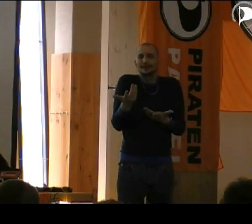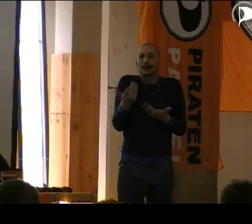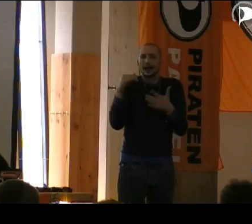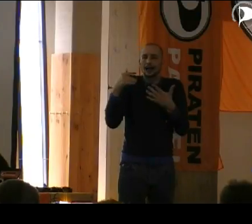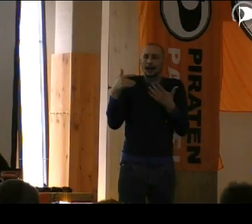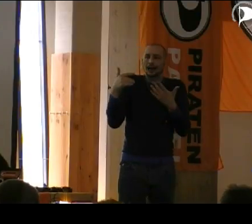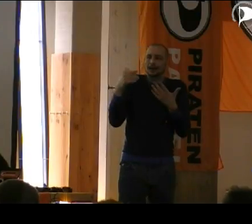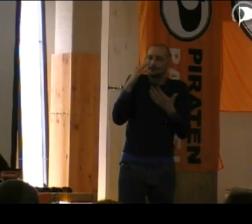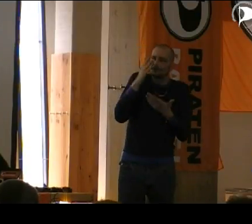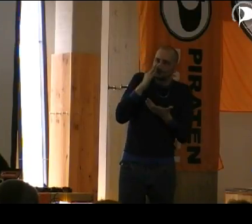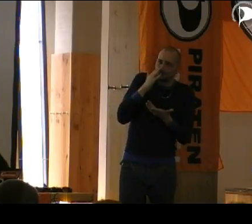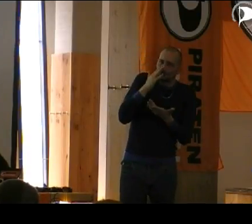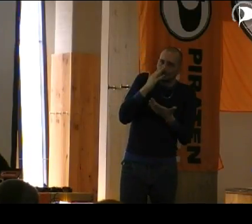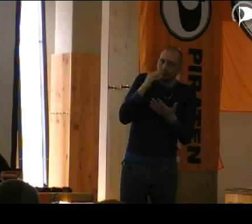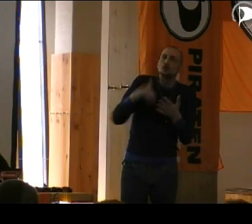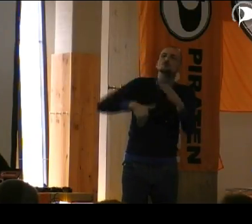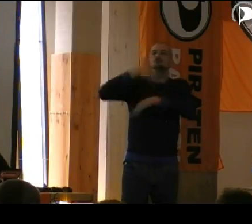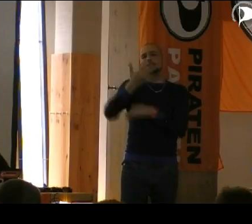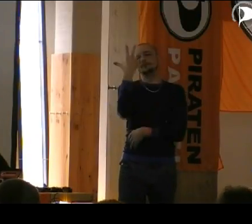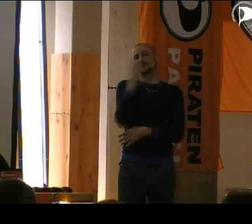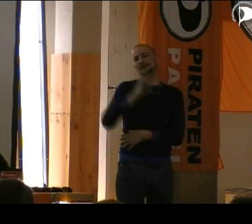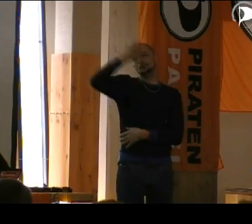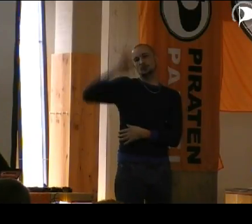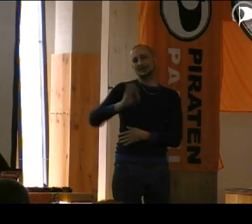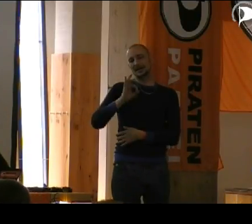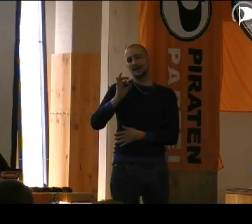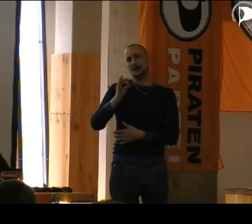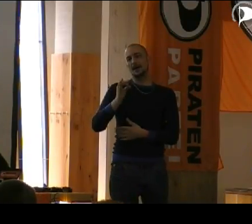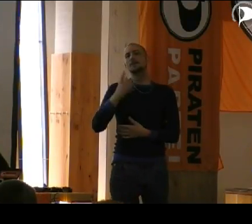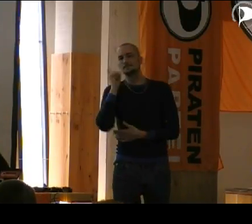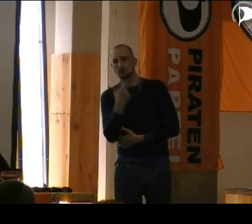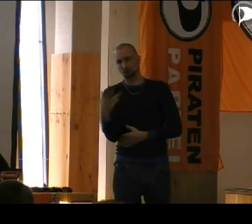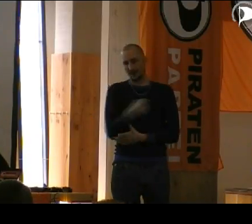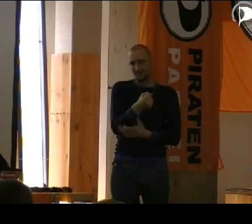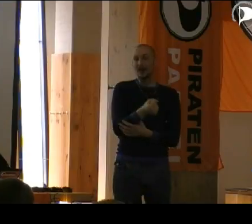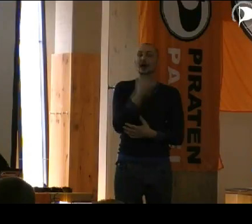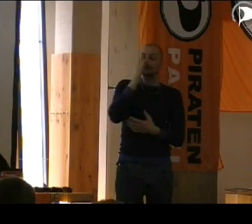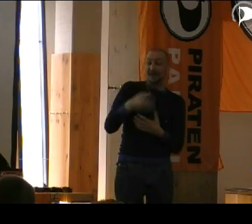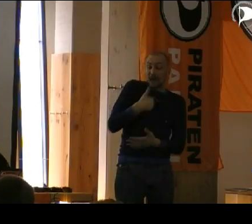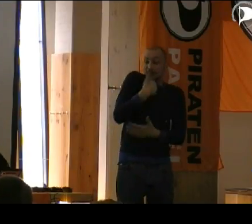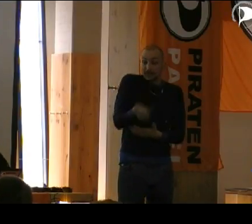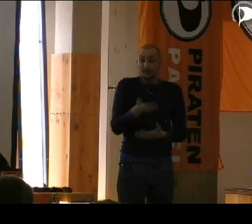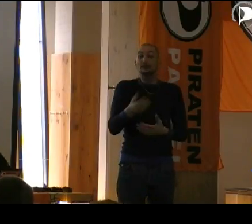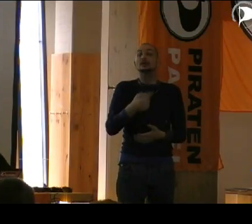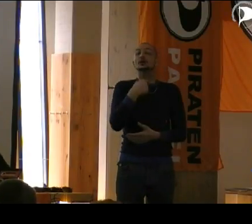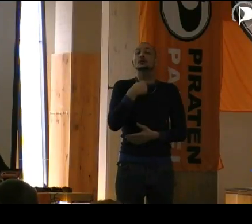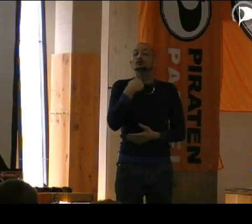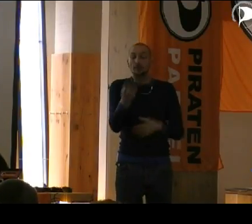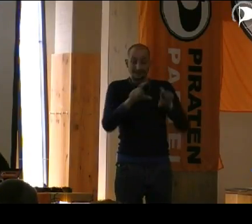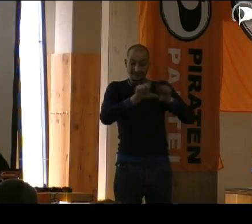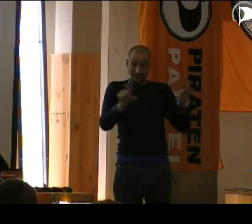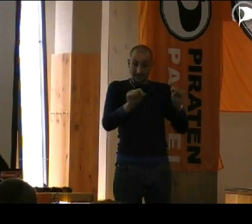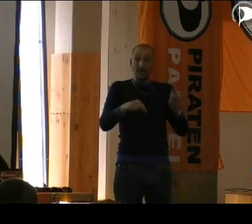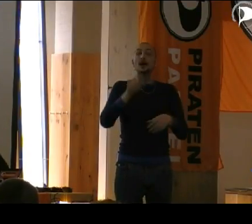jemand über die 50 prozent kommen sonst weil arbeitgeber der spitze sie das heißt ihr braucht um gewählt zu werden